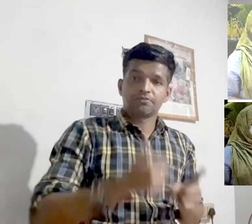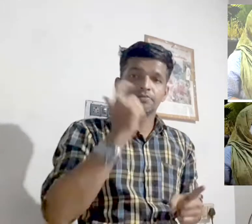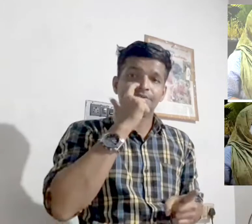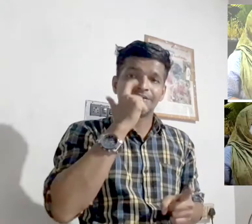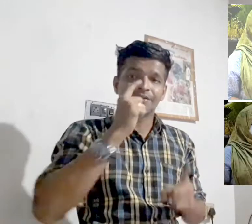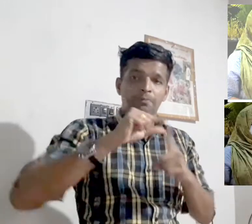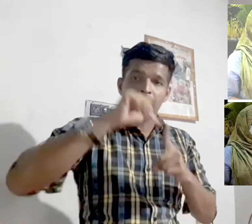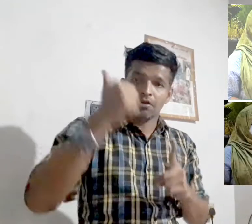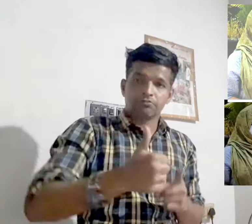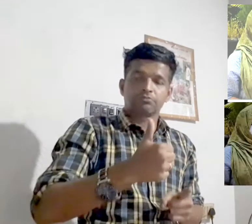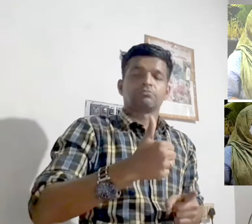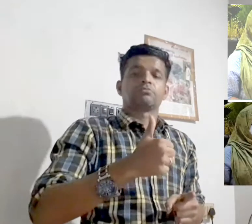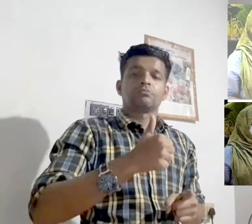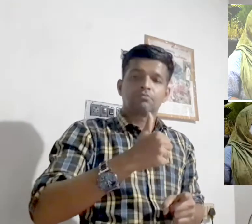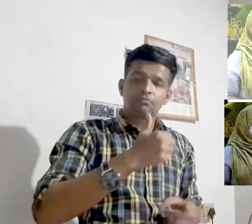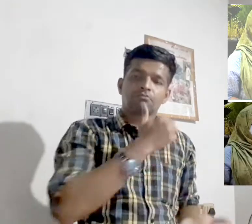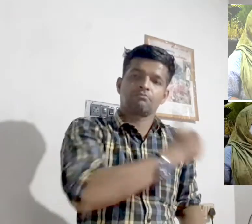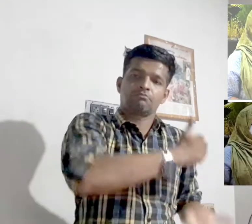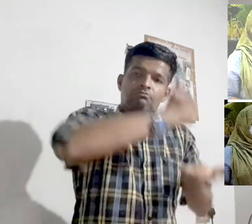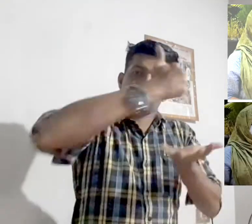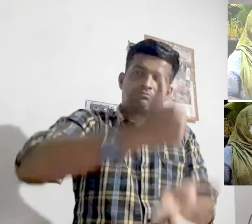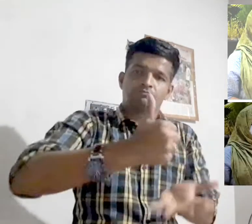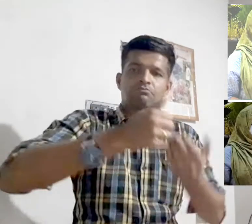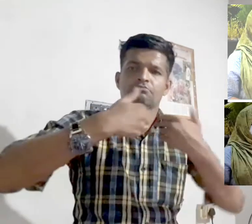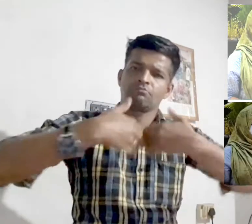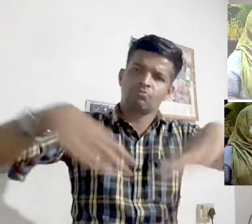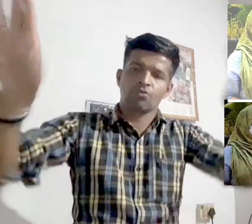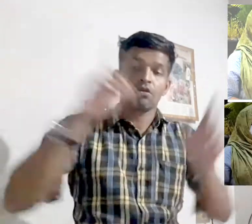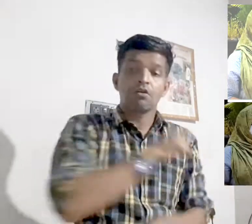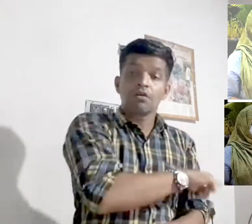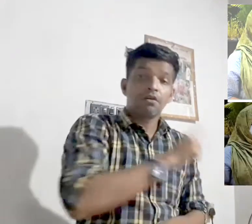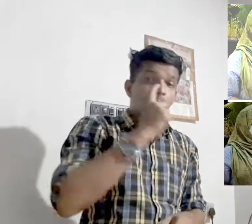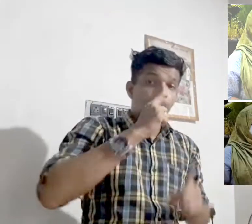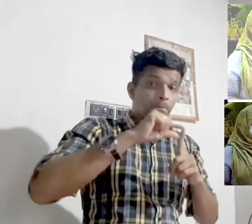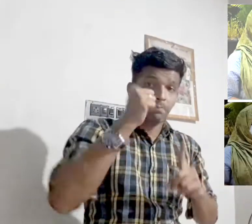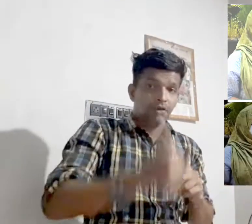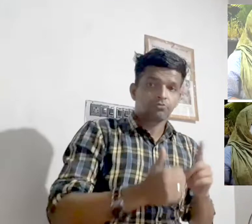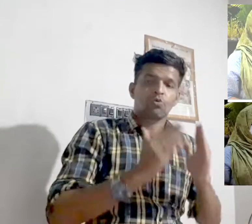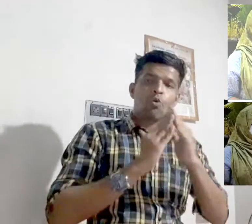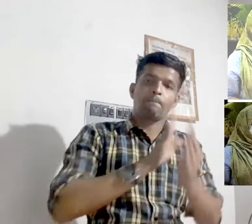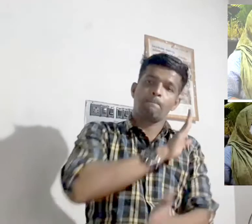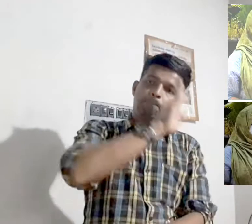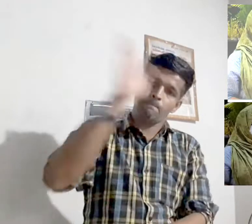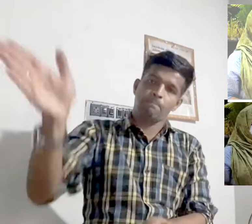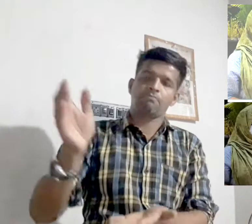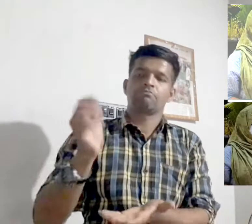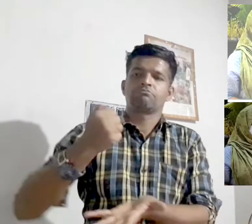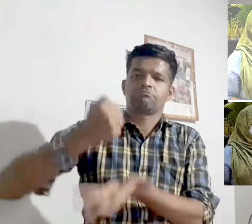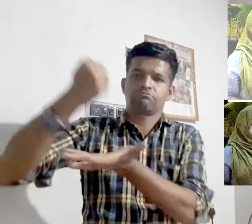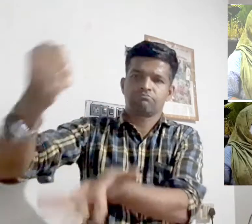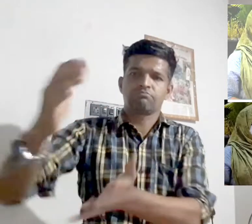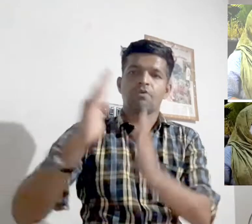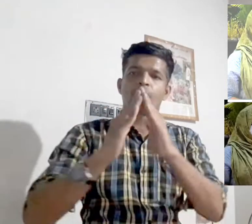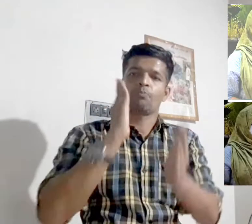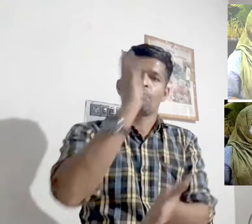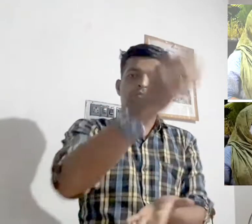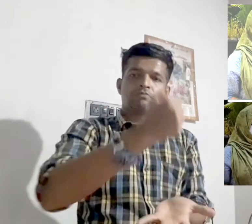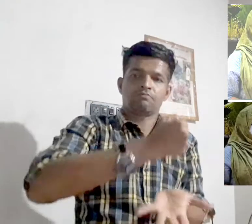ഷാനി ഗ്രൂപ്പുകളുടെ സമ്മർദ്ദത്തിന് വഴങ്ങേണ്ട എന്നുള്ളത് തന്നെയാണ് ഹൈക്കമാൻഡിന്റെ തീരുമാനം. രമേശ് ചെന്നിത്തലയും ഉമ്മൻചാണ്ടിയും മുല്ലപ്പള്ളിയും ഏകപക്ഷീയമായി